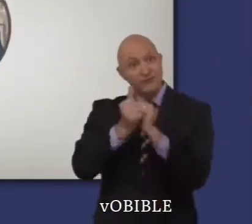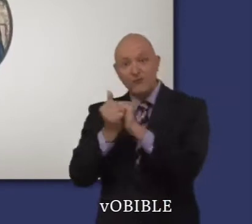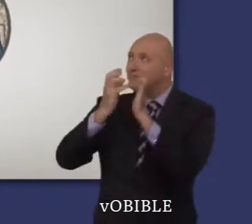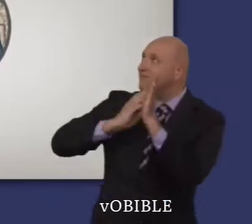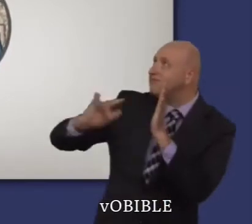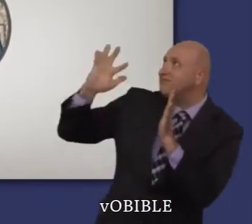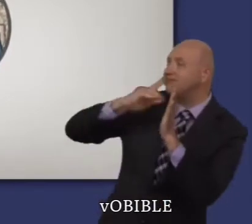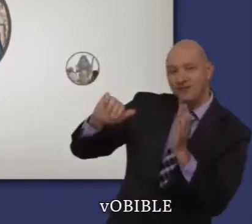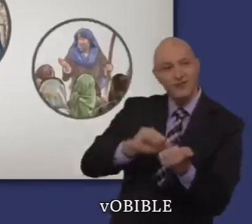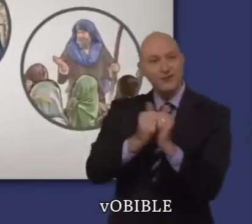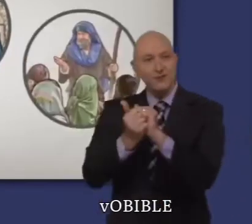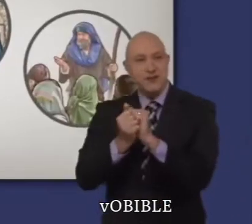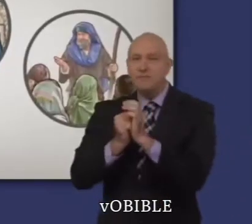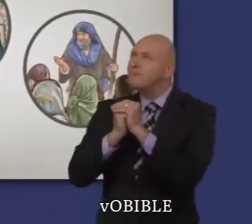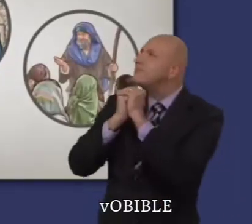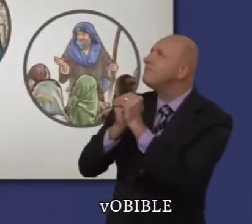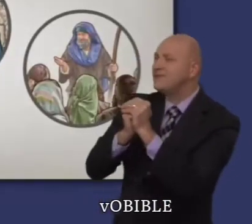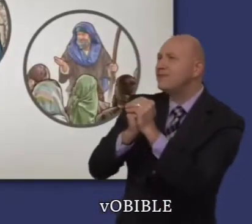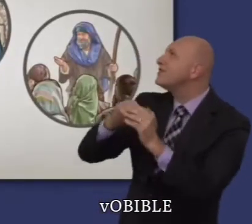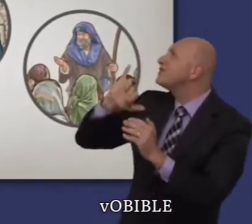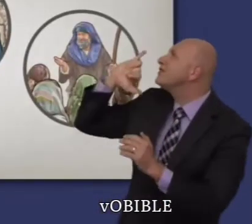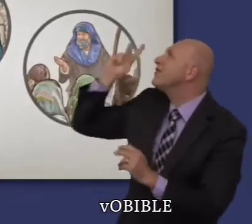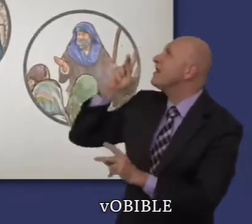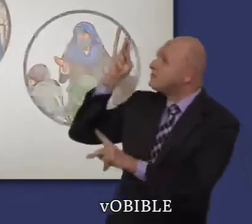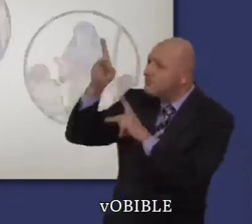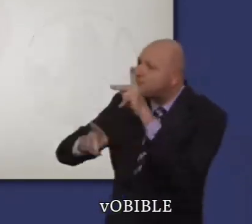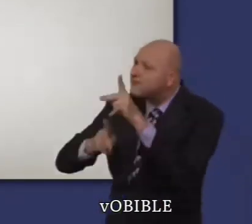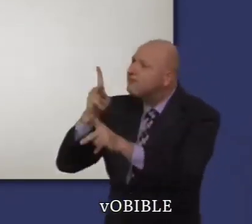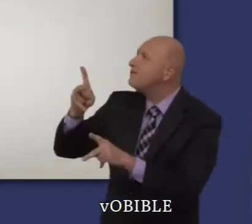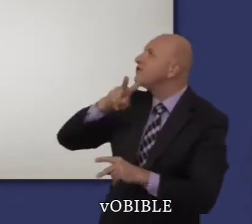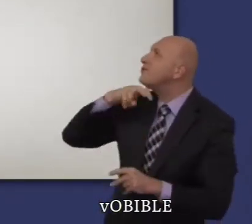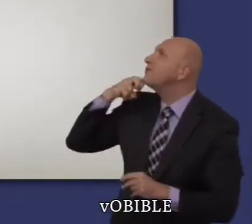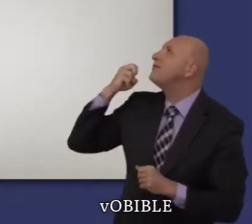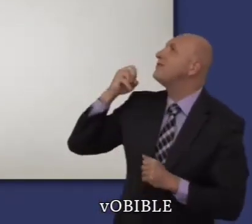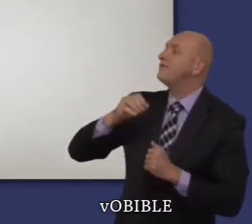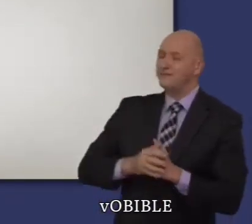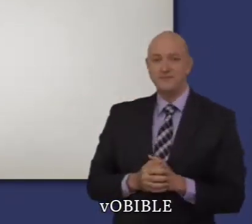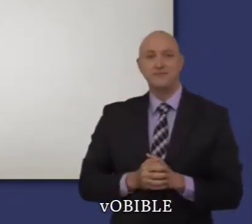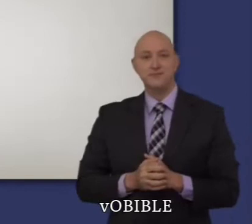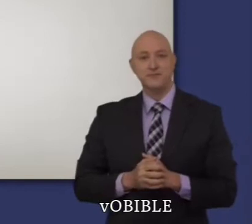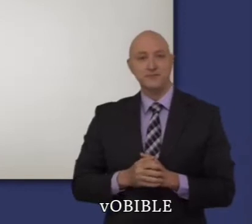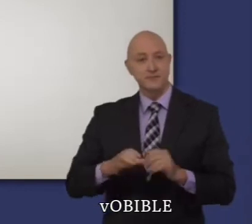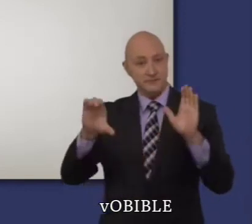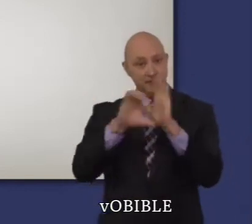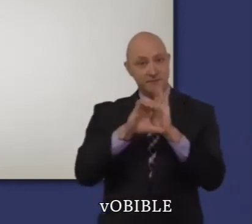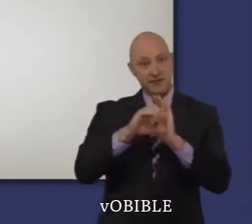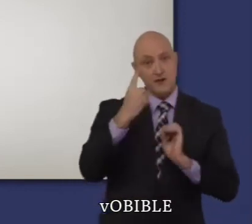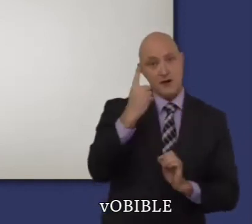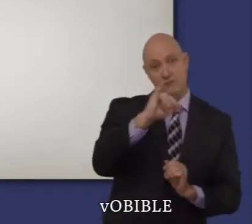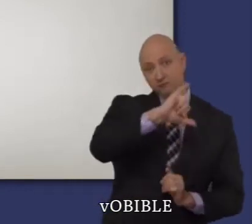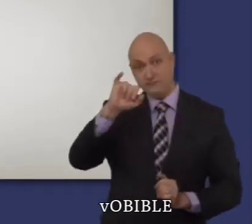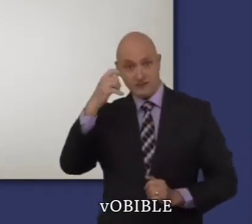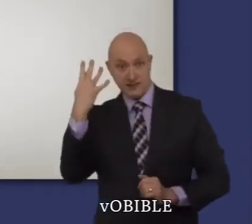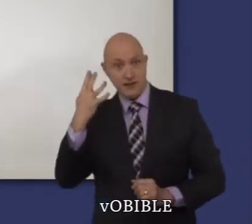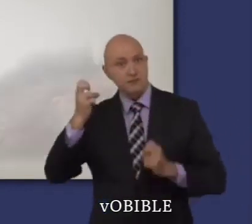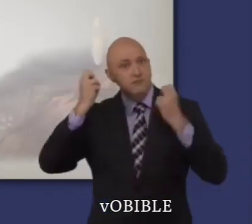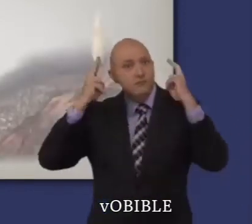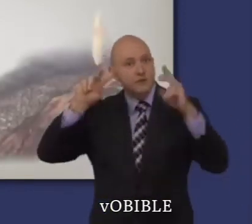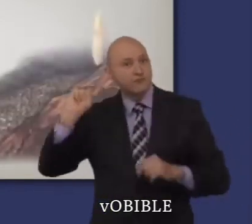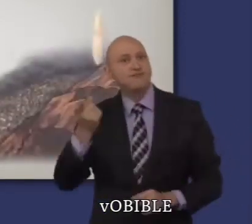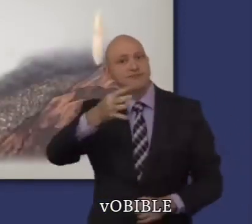Le Deutéronome exhorte les Israélites à aimer Jéhovah et à lui obéir dans le pays qu'il s'apprête à leur donner. Ce livre